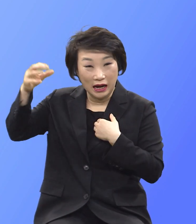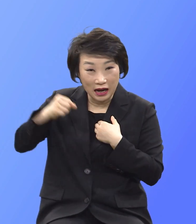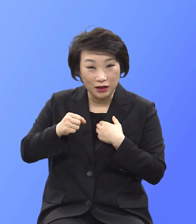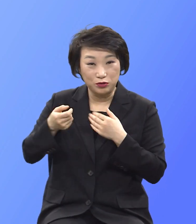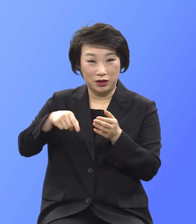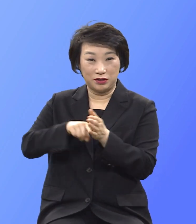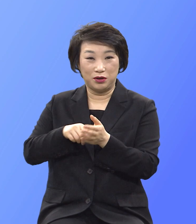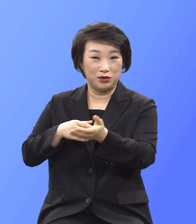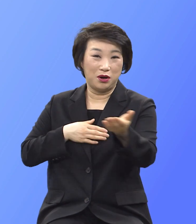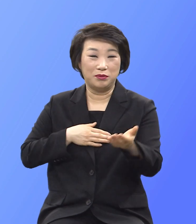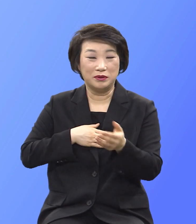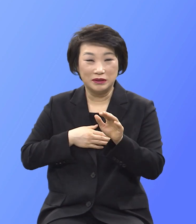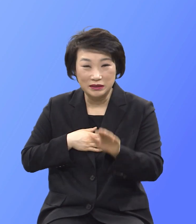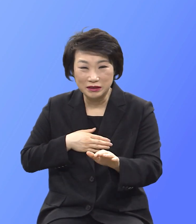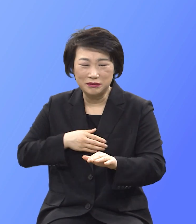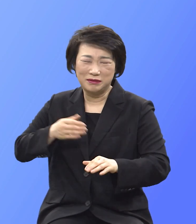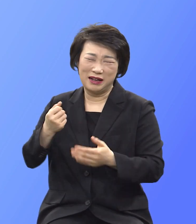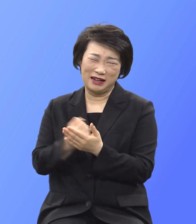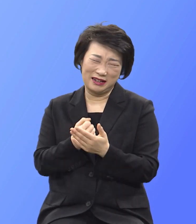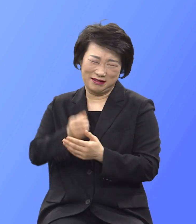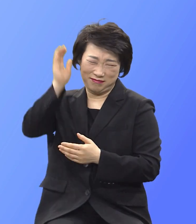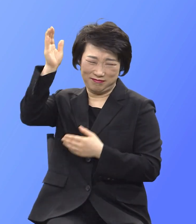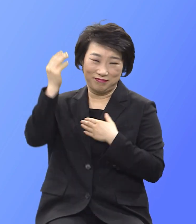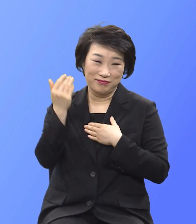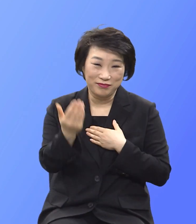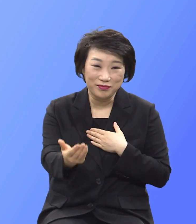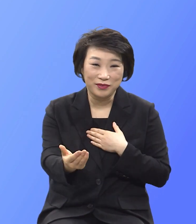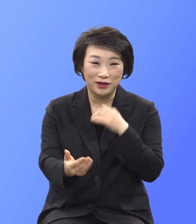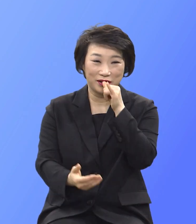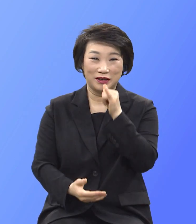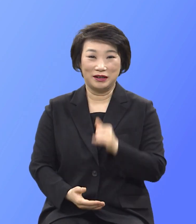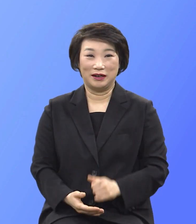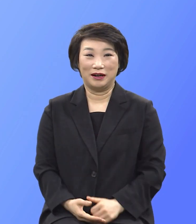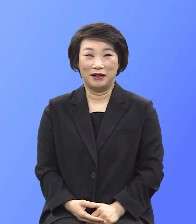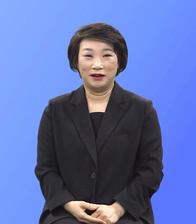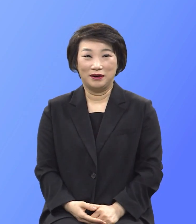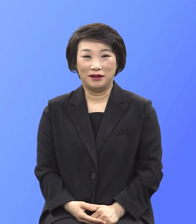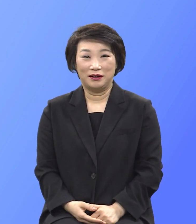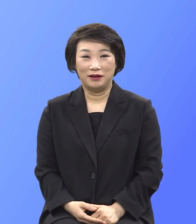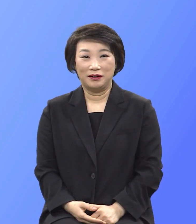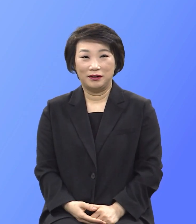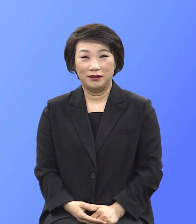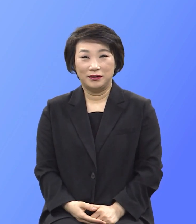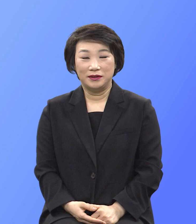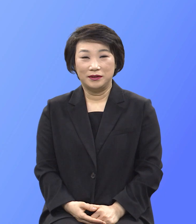가지라고 이렇게 애타게 말씀하고 계시는 것을